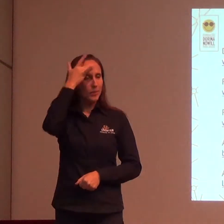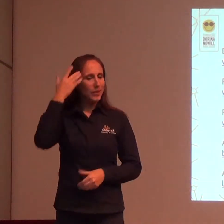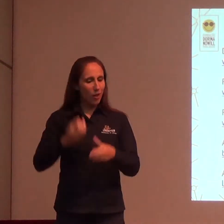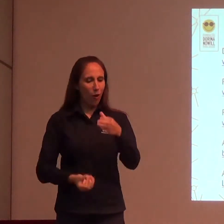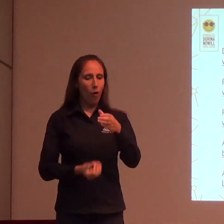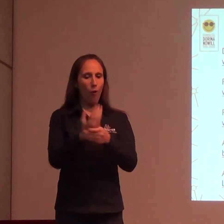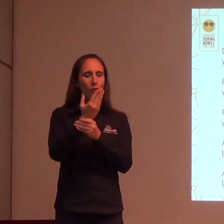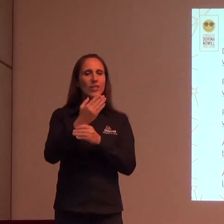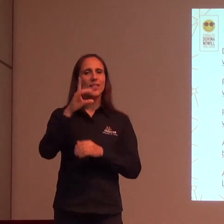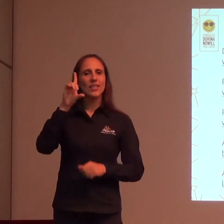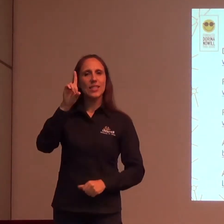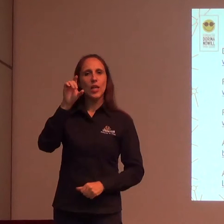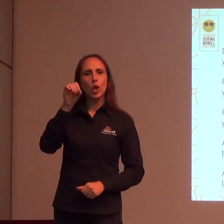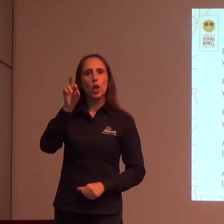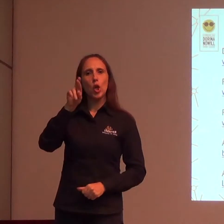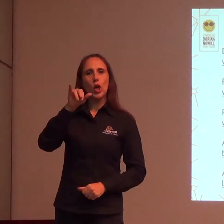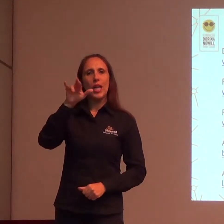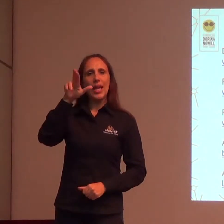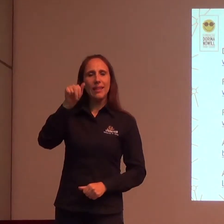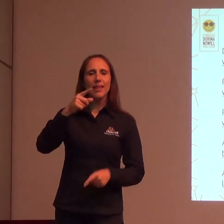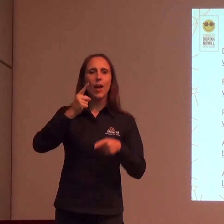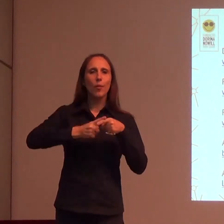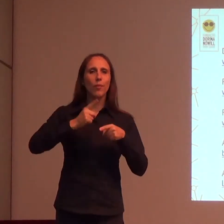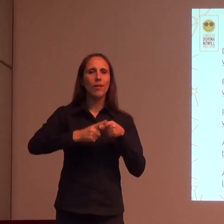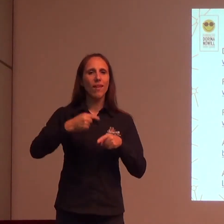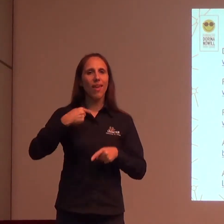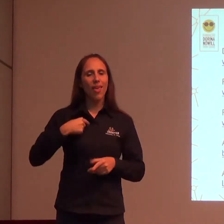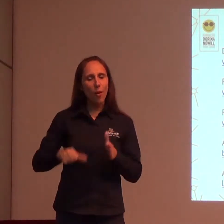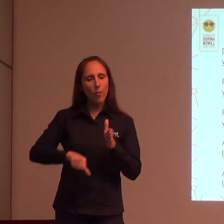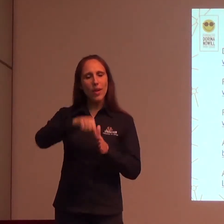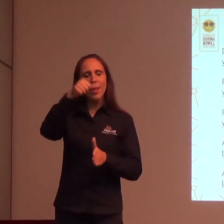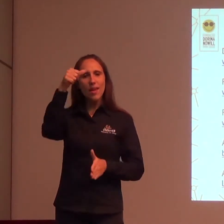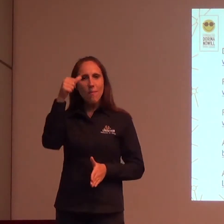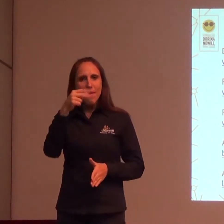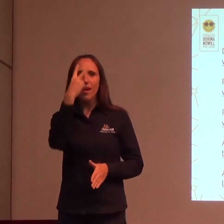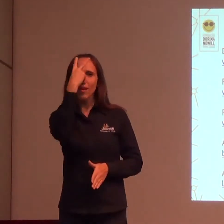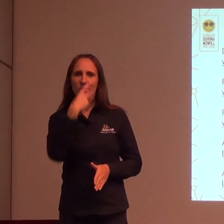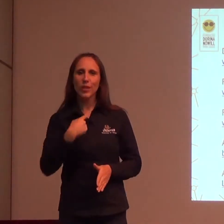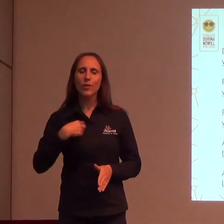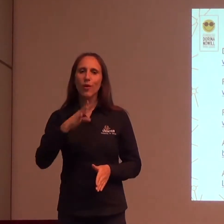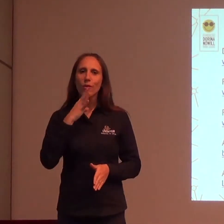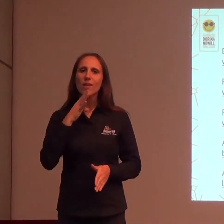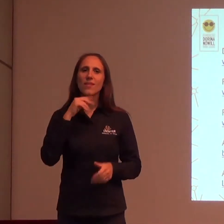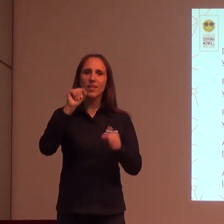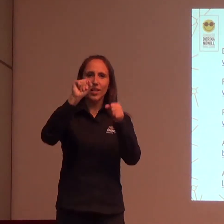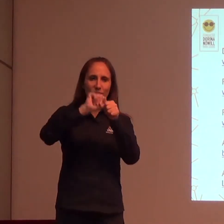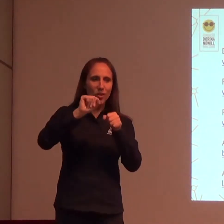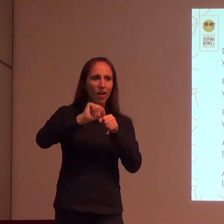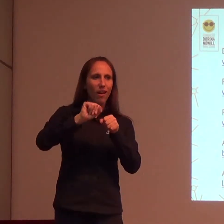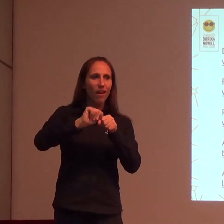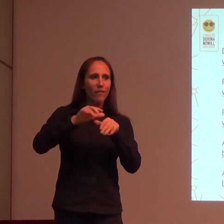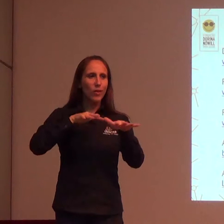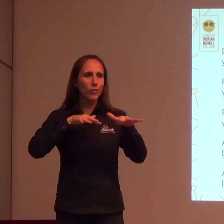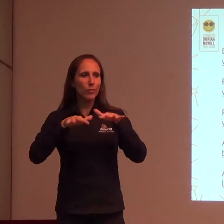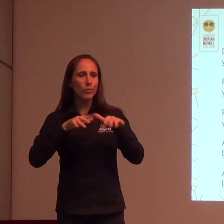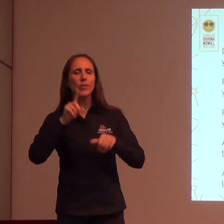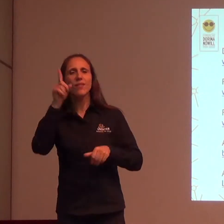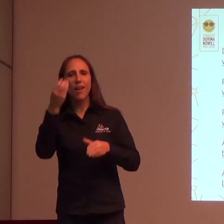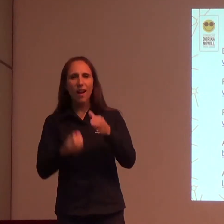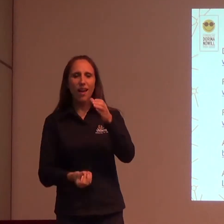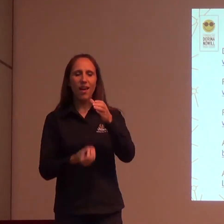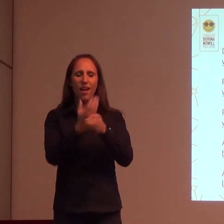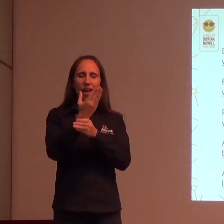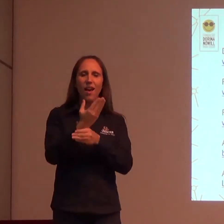primeiro cego que eu conheci, ele tinha feito orientação e mobilidade na Fundação, né? Ele chamava de Fundação, do